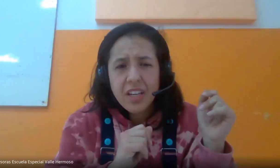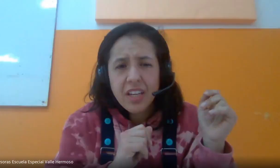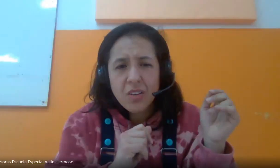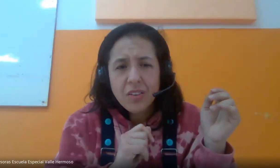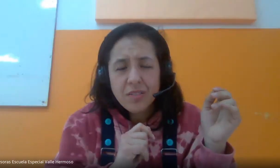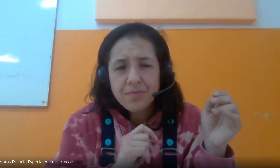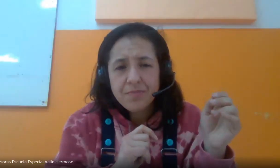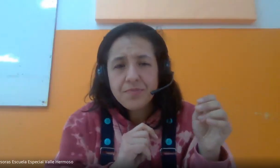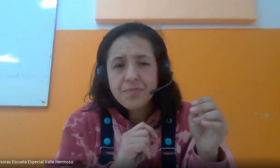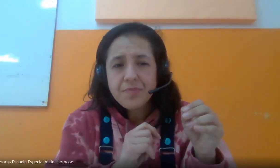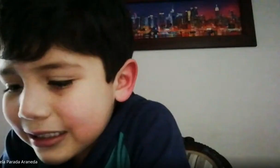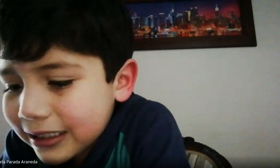tranquilo.